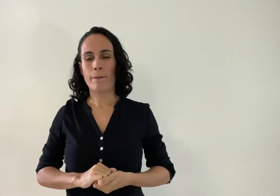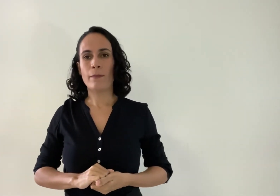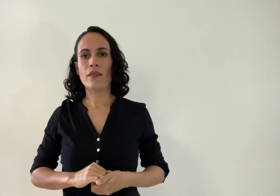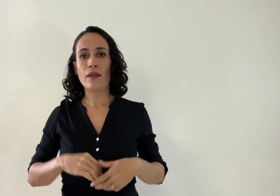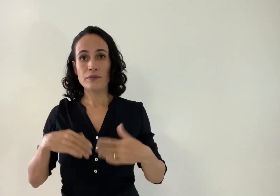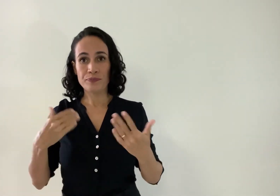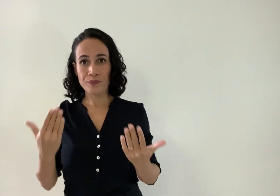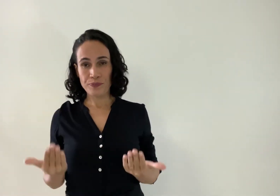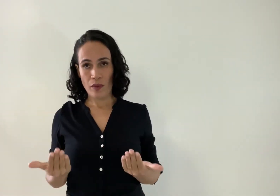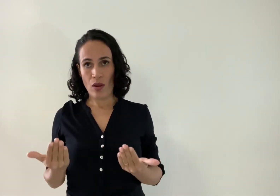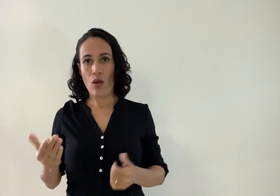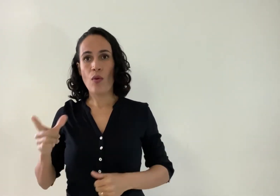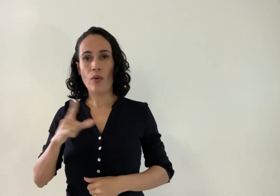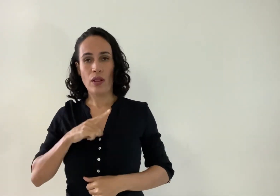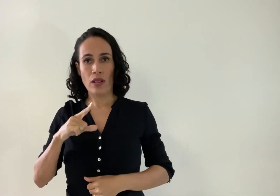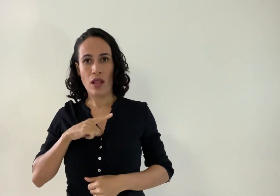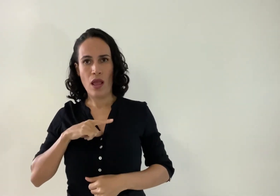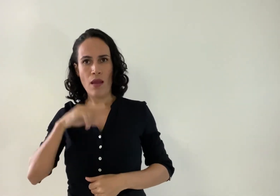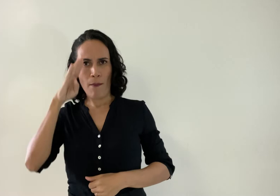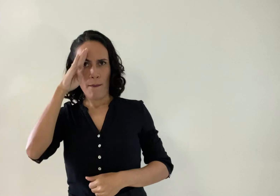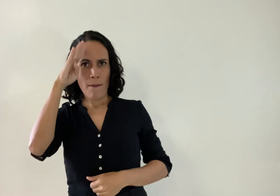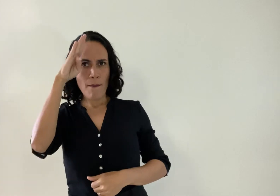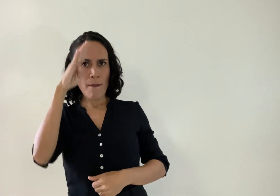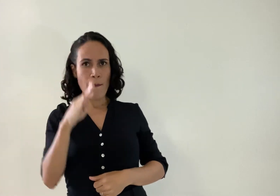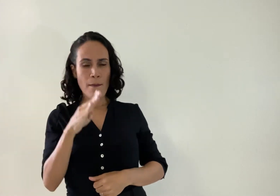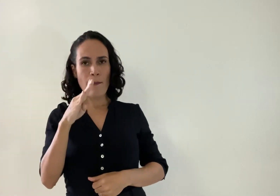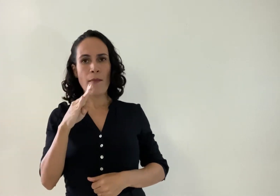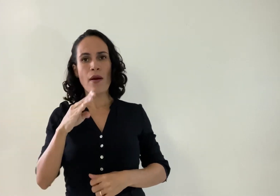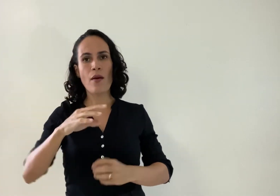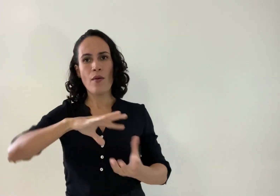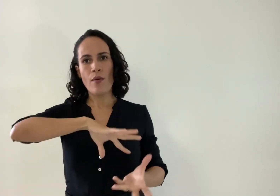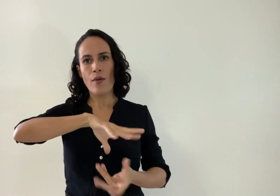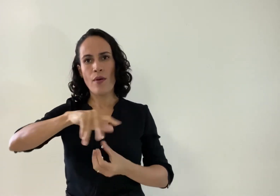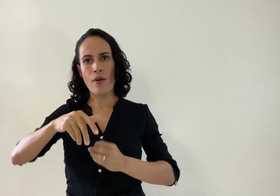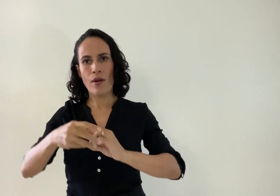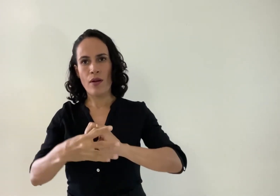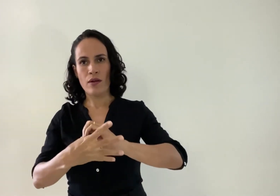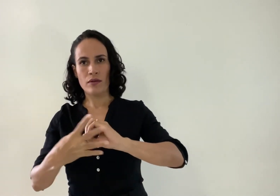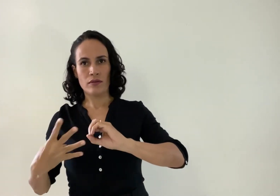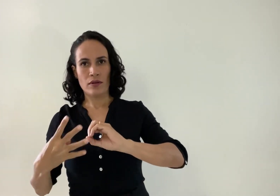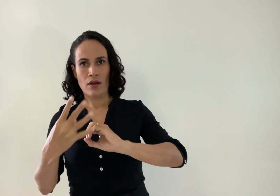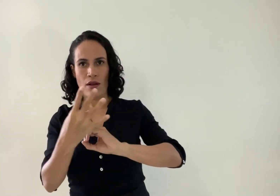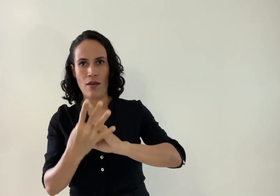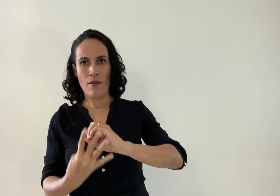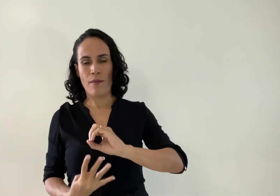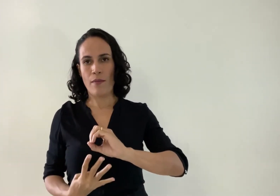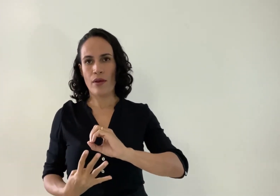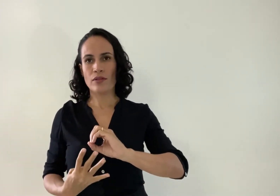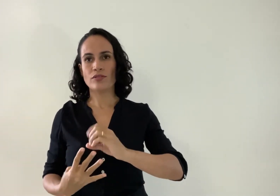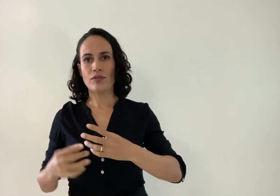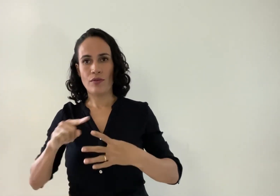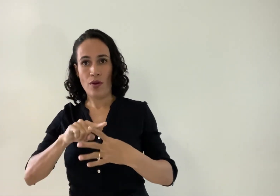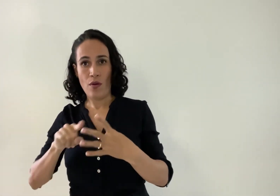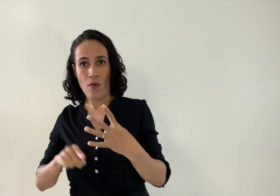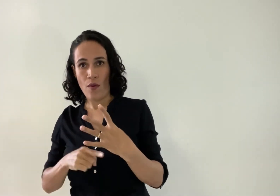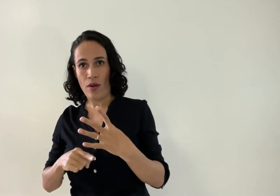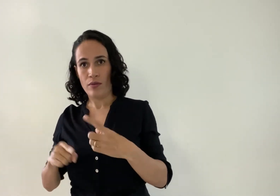nós temos as principais linhas imaginárias: a linha do Equador, o meridiano de Greenwich e os trópicos de Câncer e de